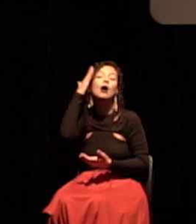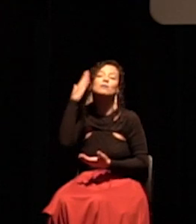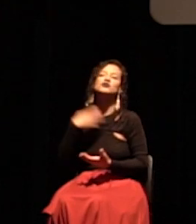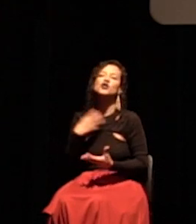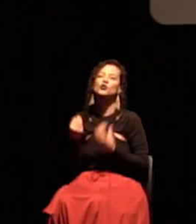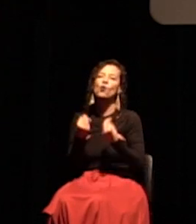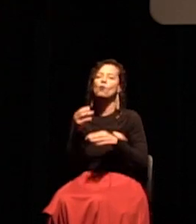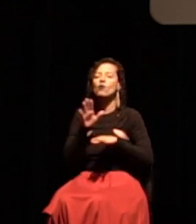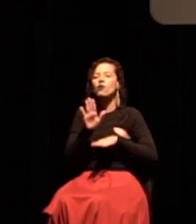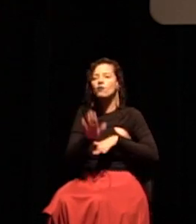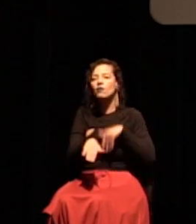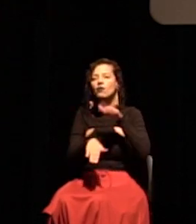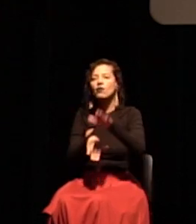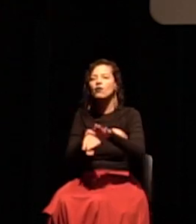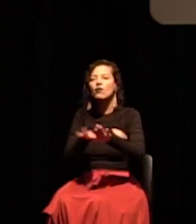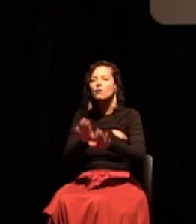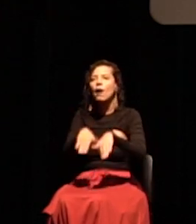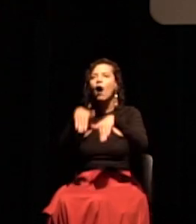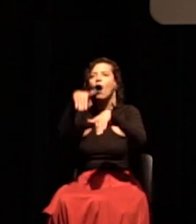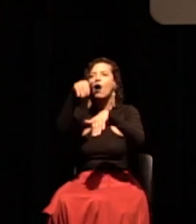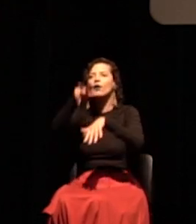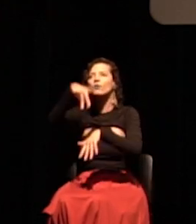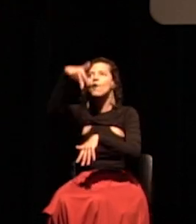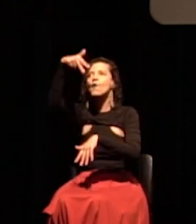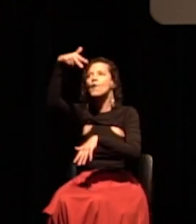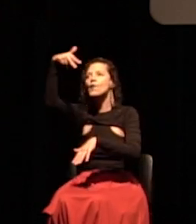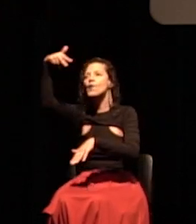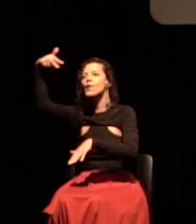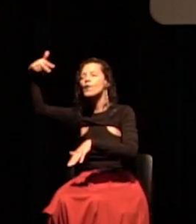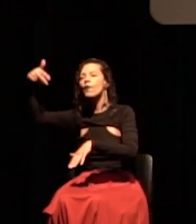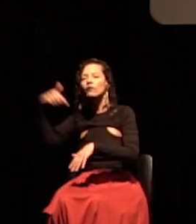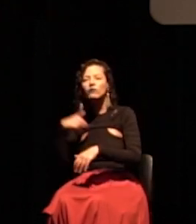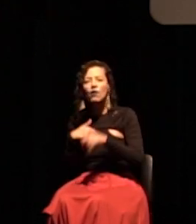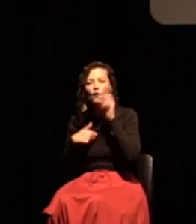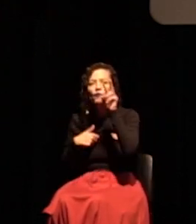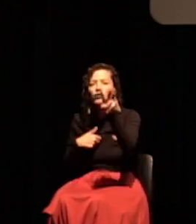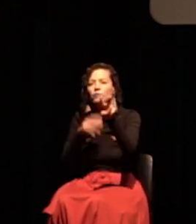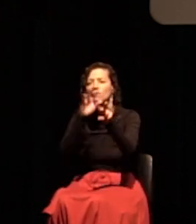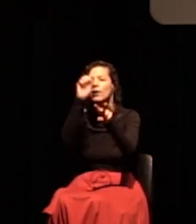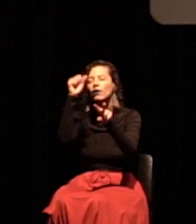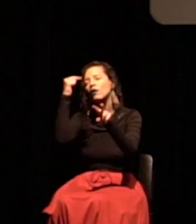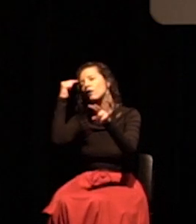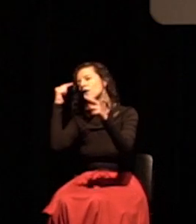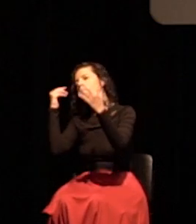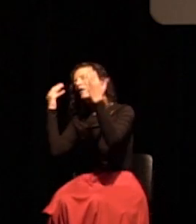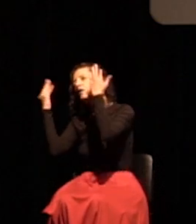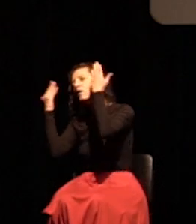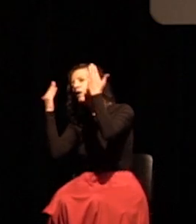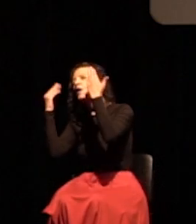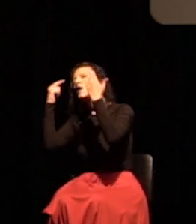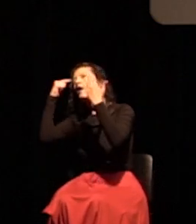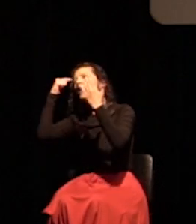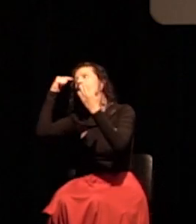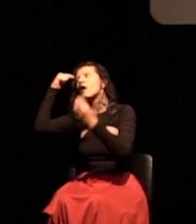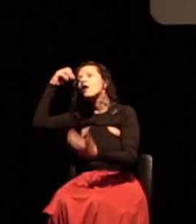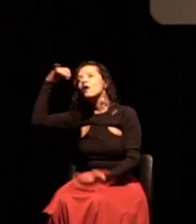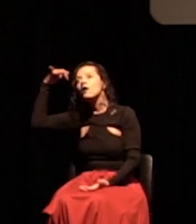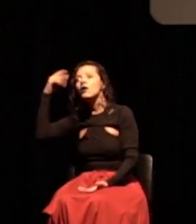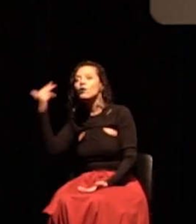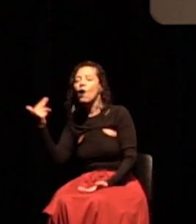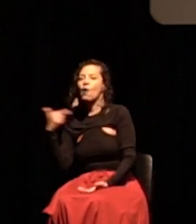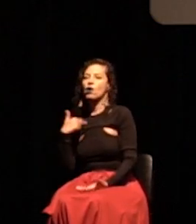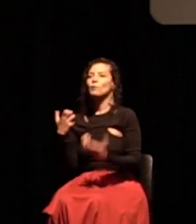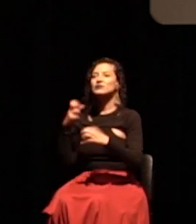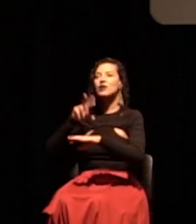ele sabia levantar o voo. Então, eu precisava de um solo institucional,